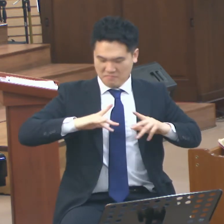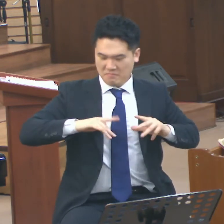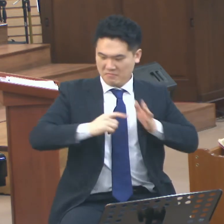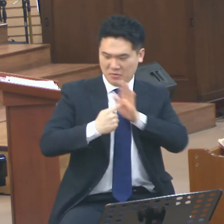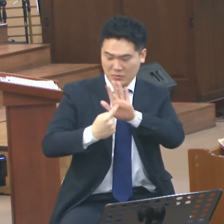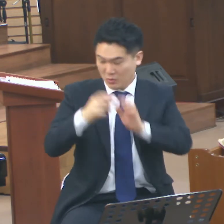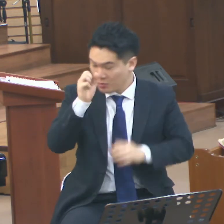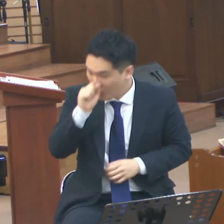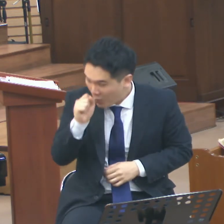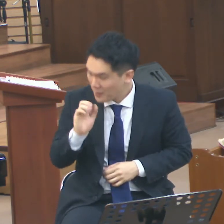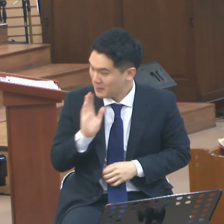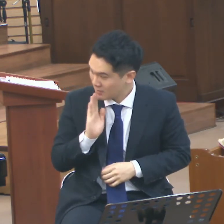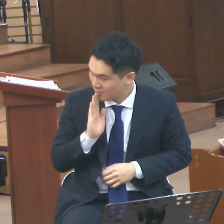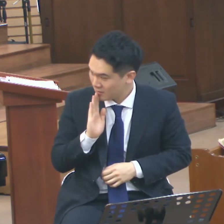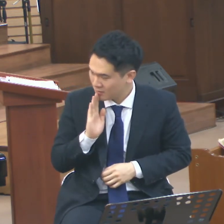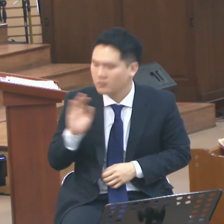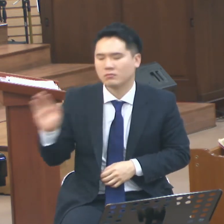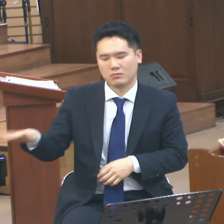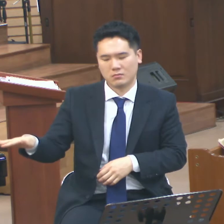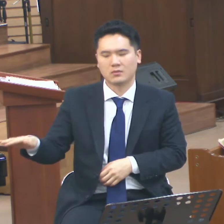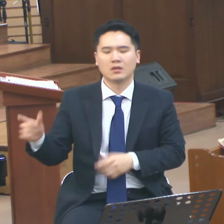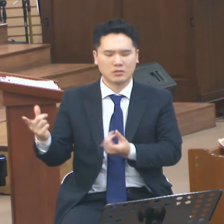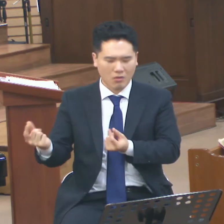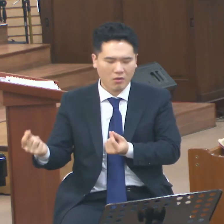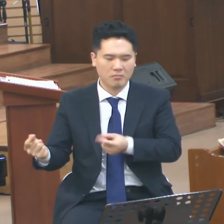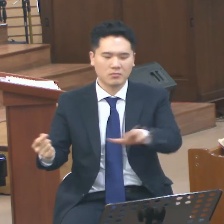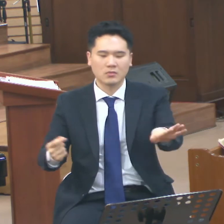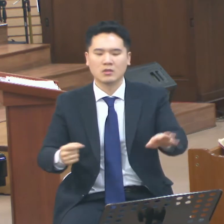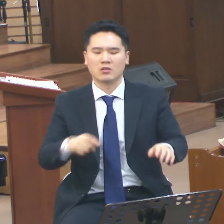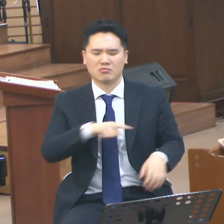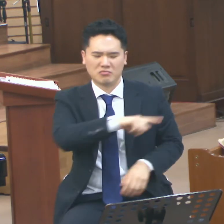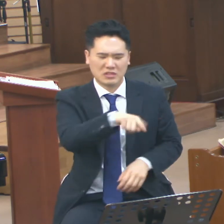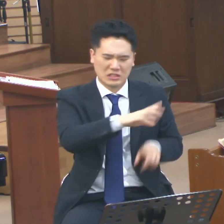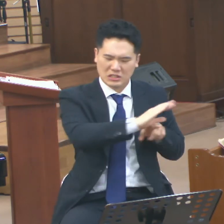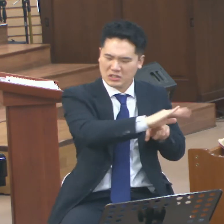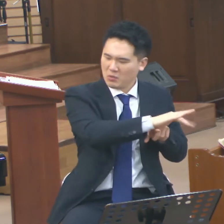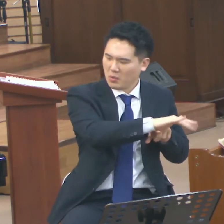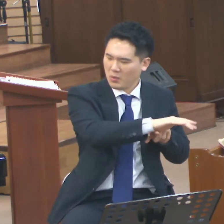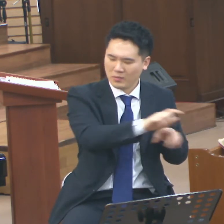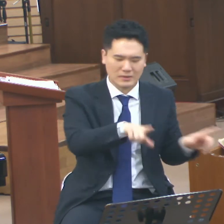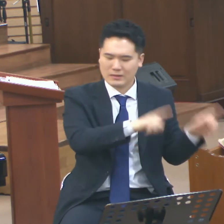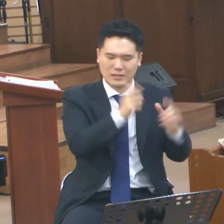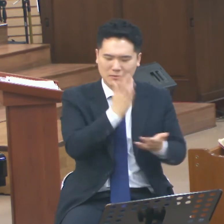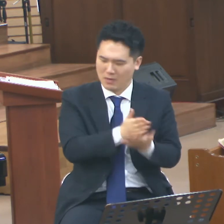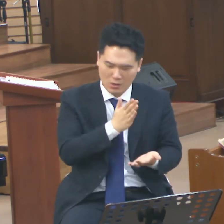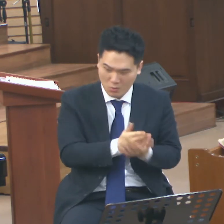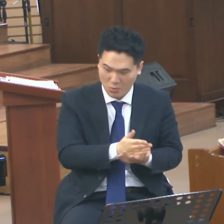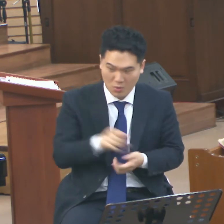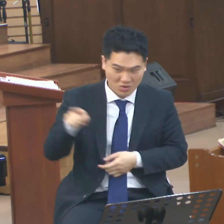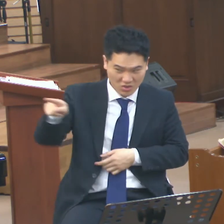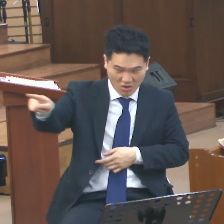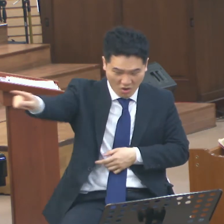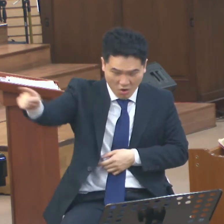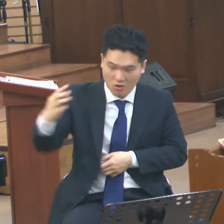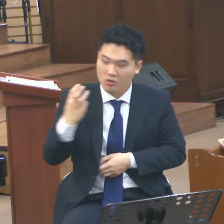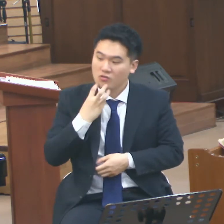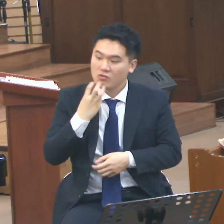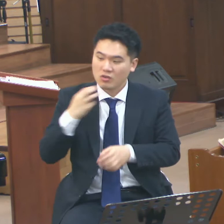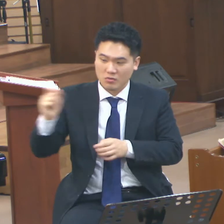알아주겠어. 도시로 가서 예루살렘에 가서 거기서 출세해. 형 올라가서 이번에 한번 대단하게 한번